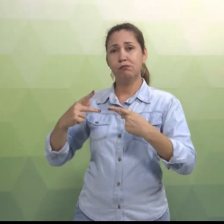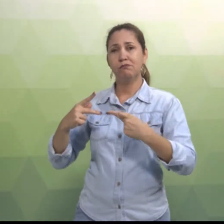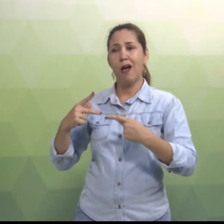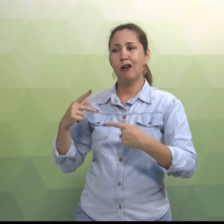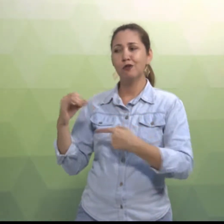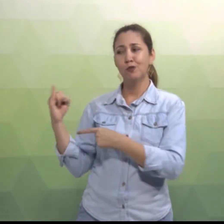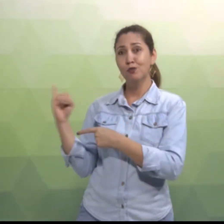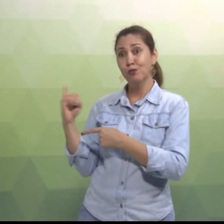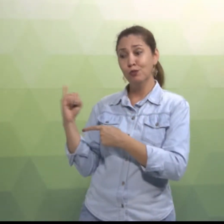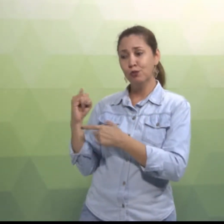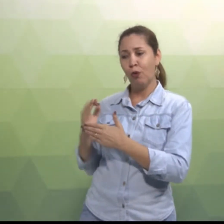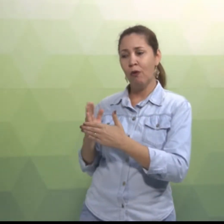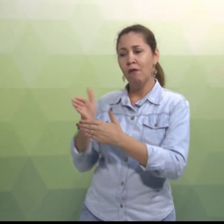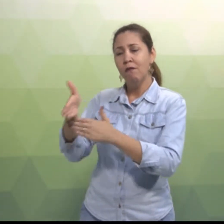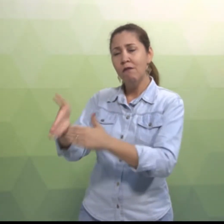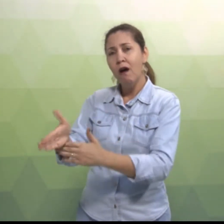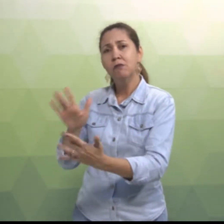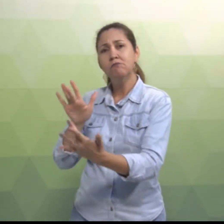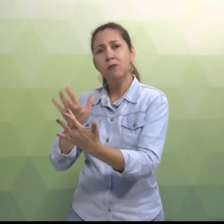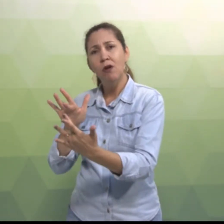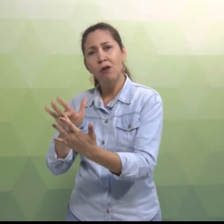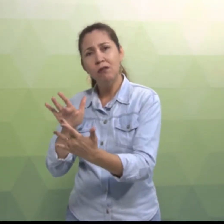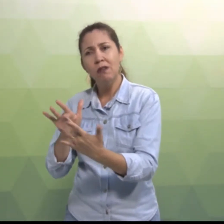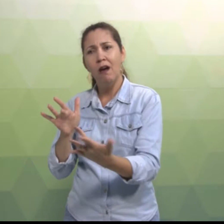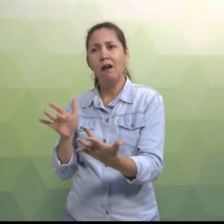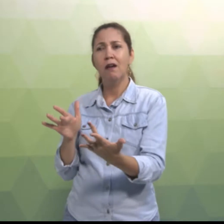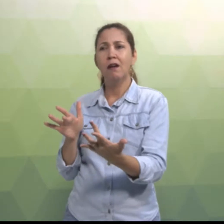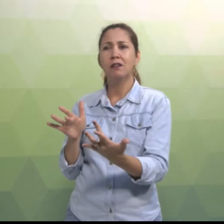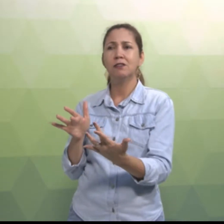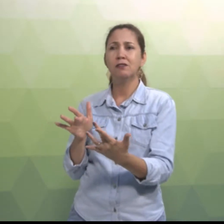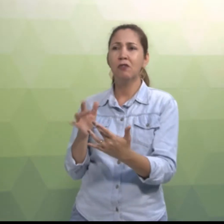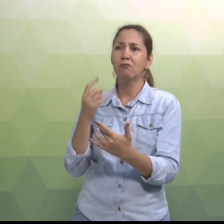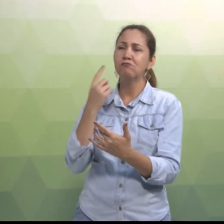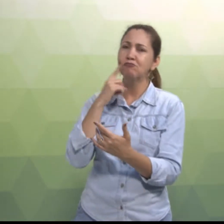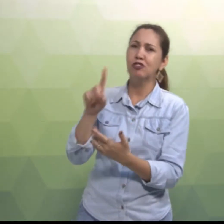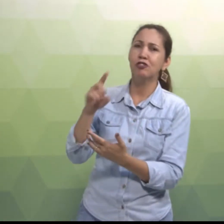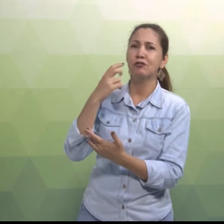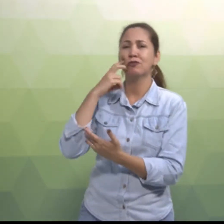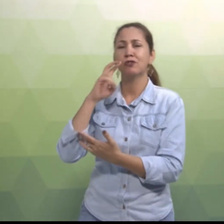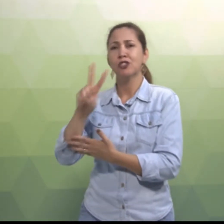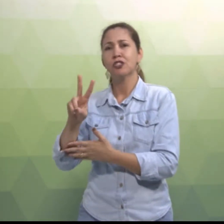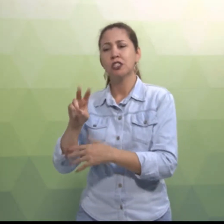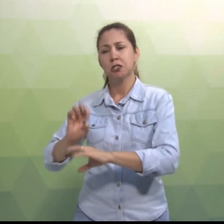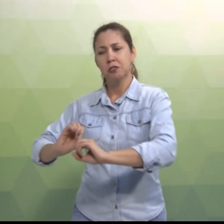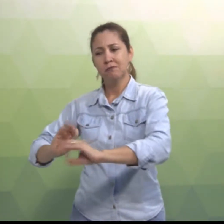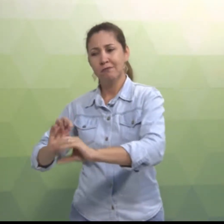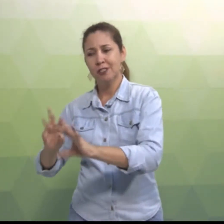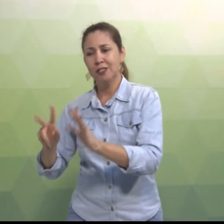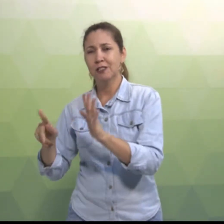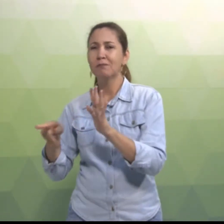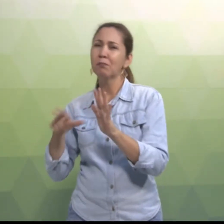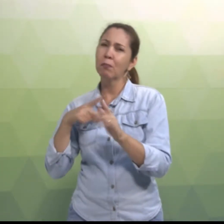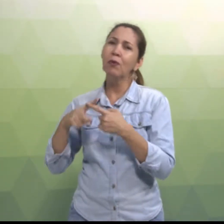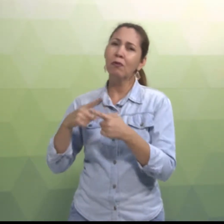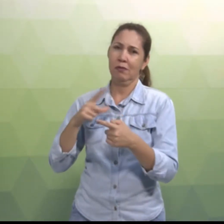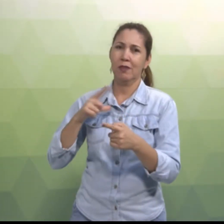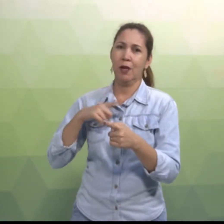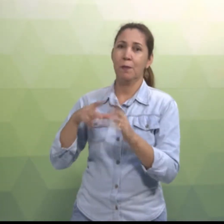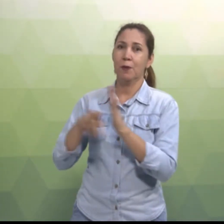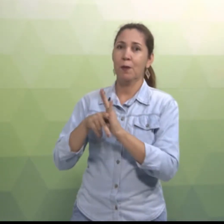Vai depender, porque às vezes ocorre de ser oportunizado um instrutor para o ensino de Libras, 1, 2 dias